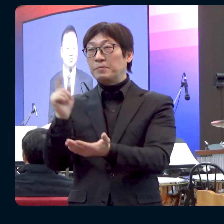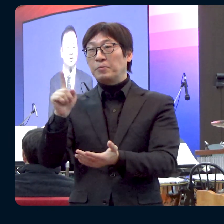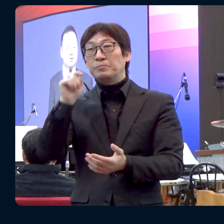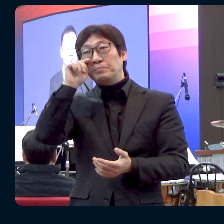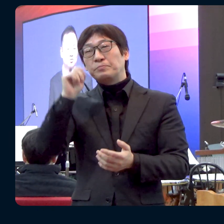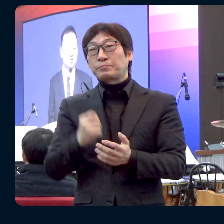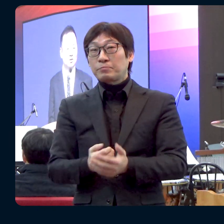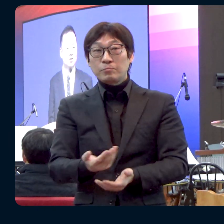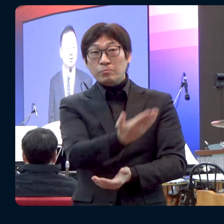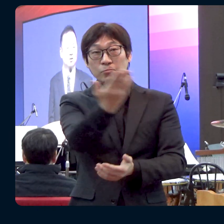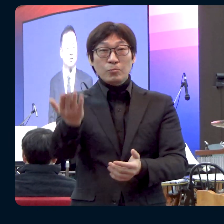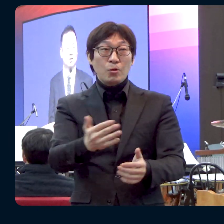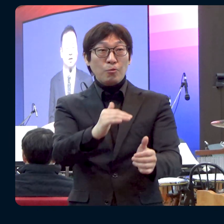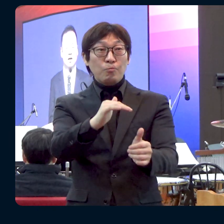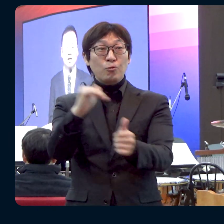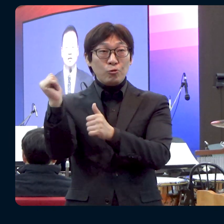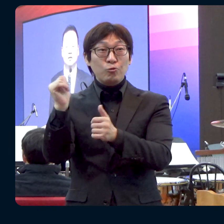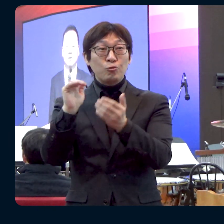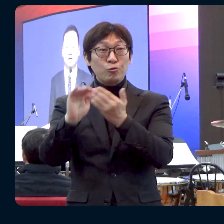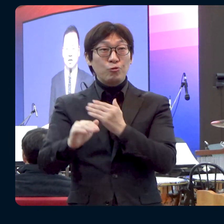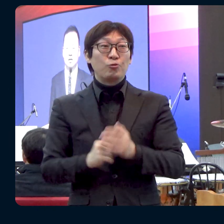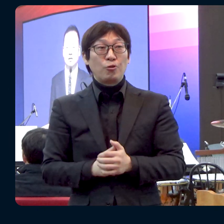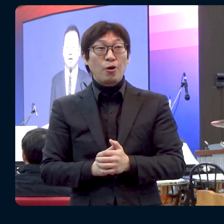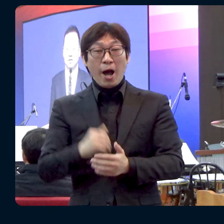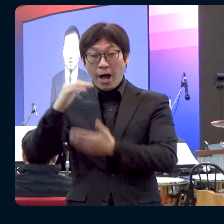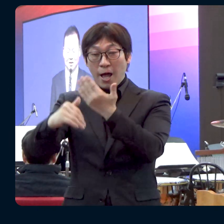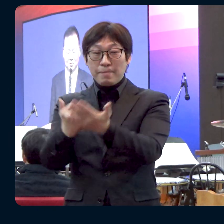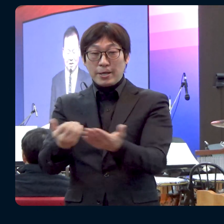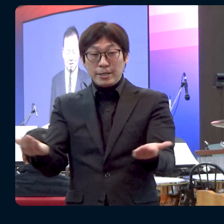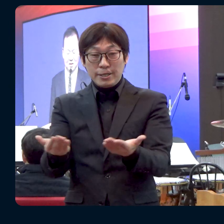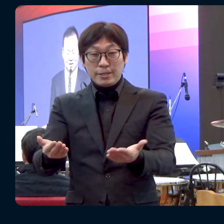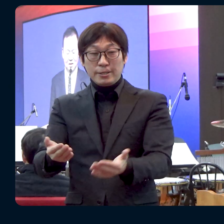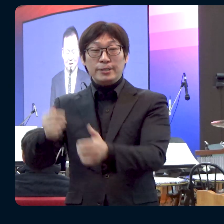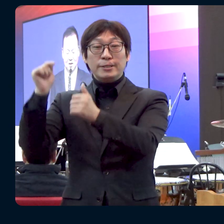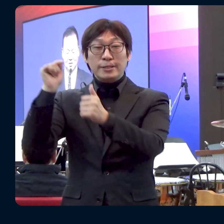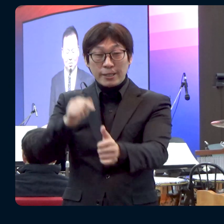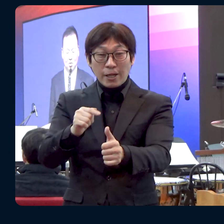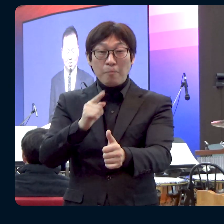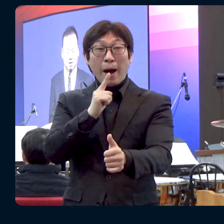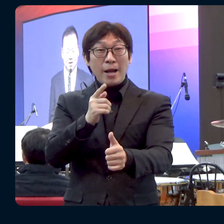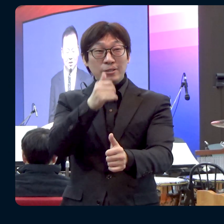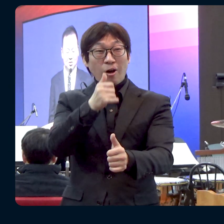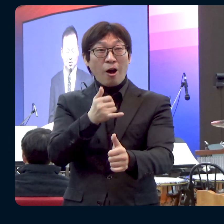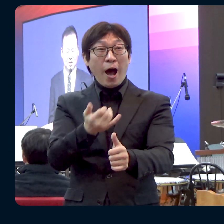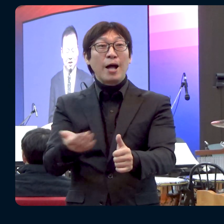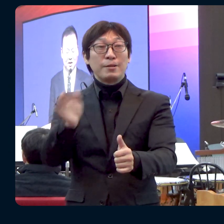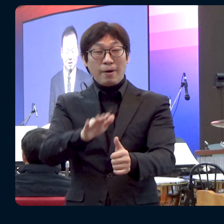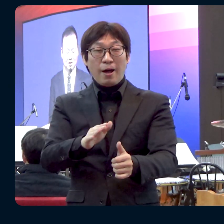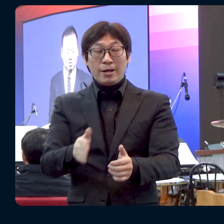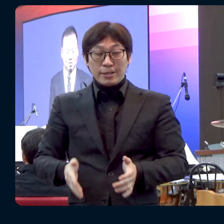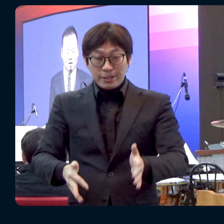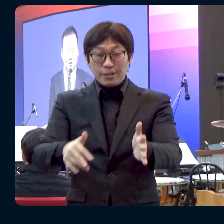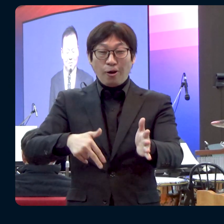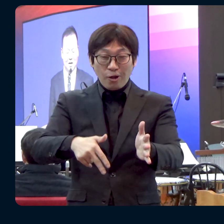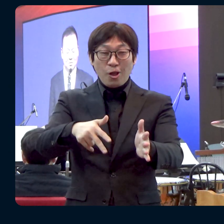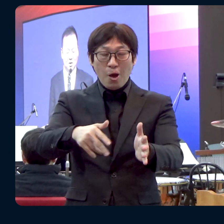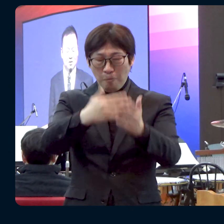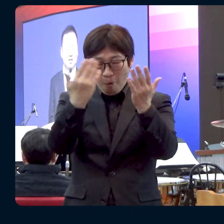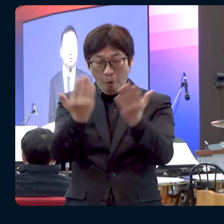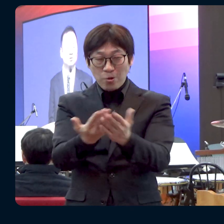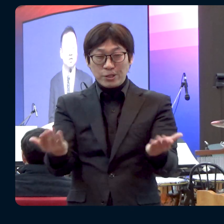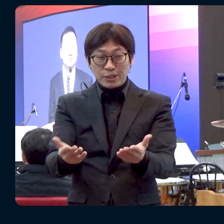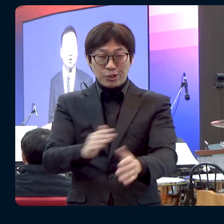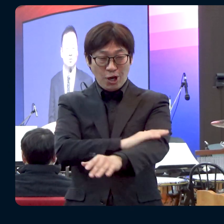하나님은 우리를 부르셔서 하나님의 일을 하시겠다고 했지, 모든 길을 순탄하게